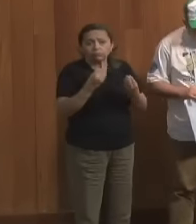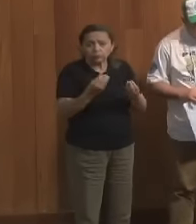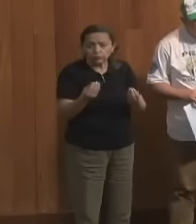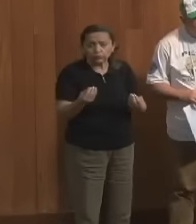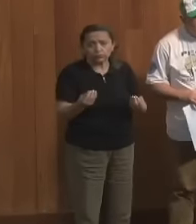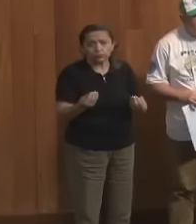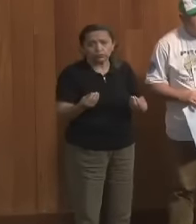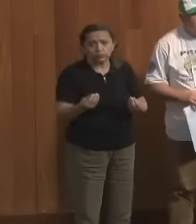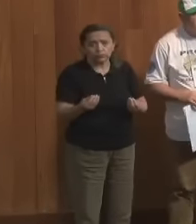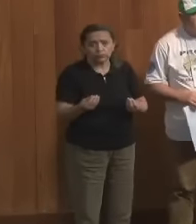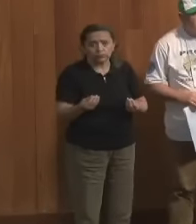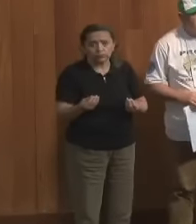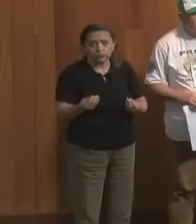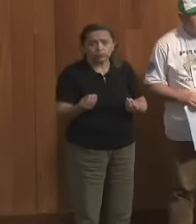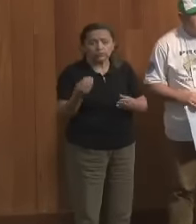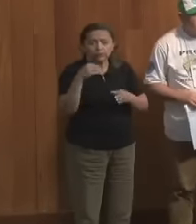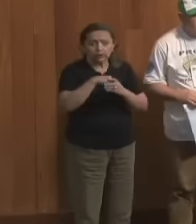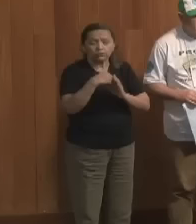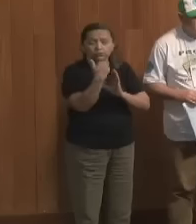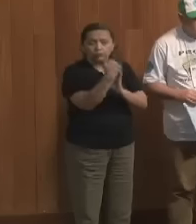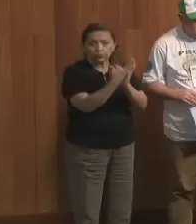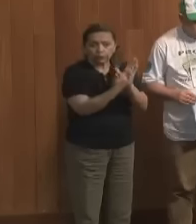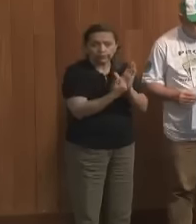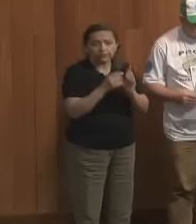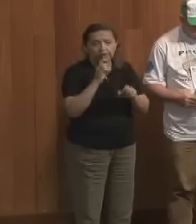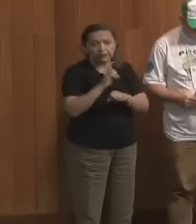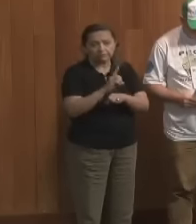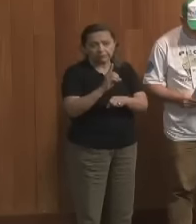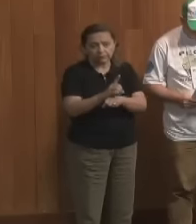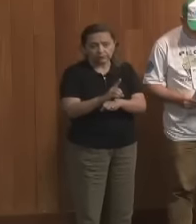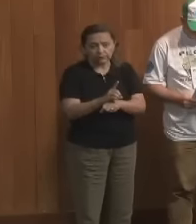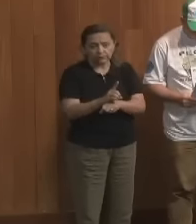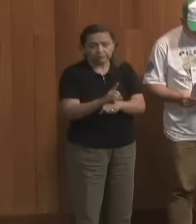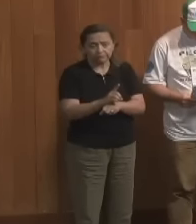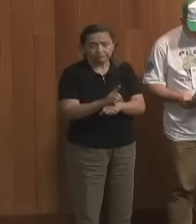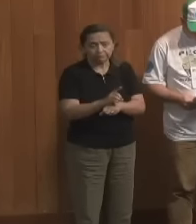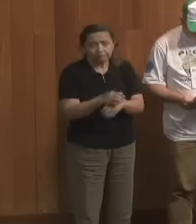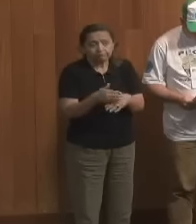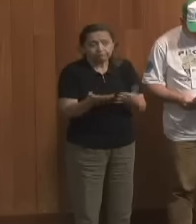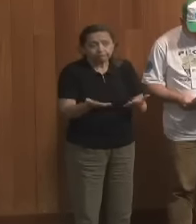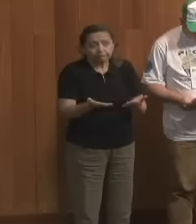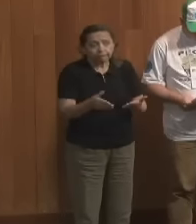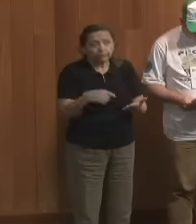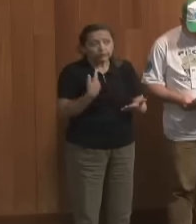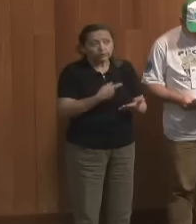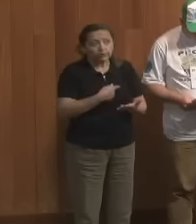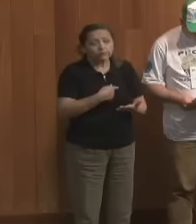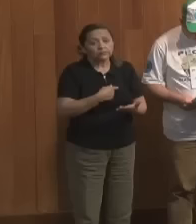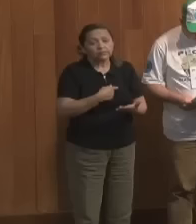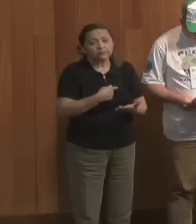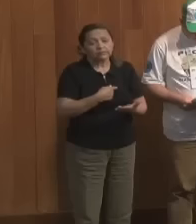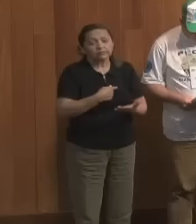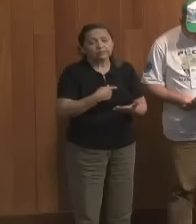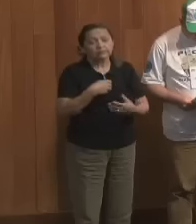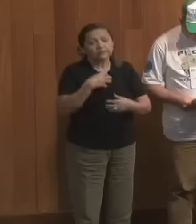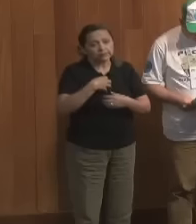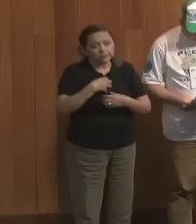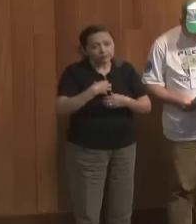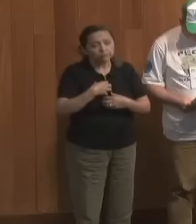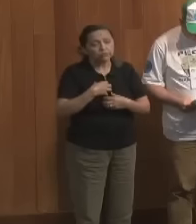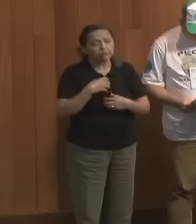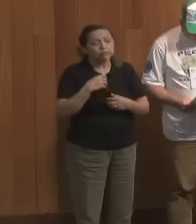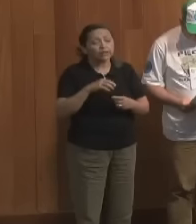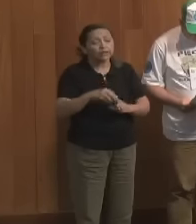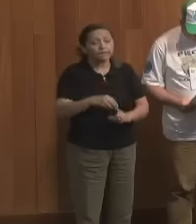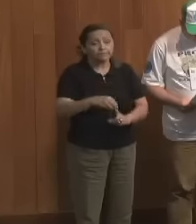consideravelmente dentro do programa Defensores. E, então, nós entendemos como prioritário os